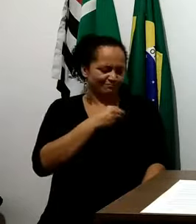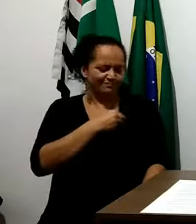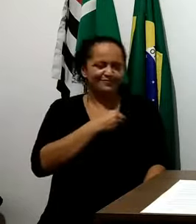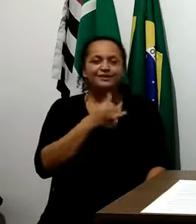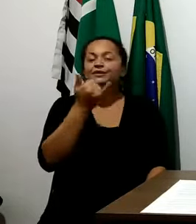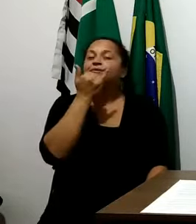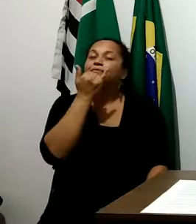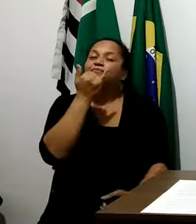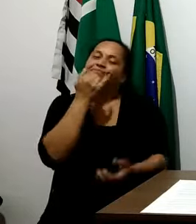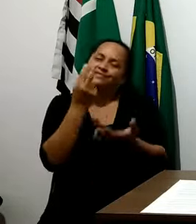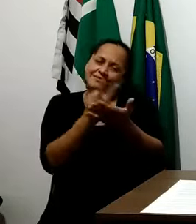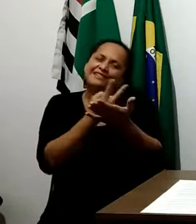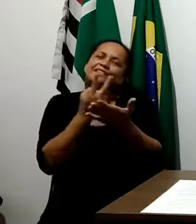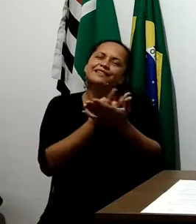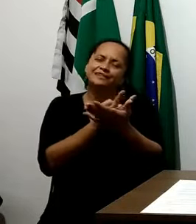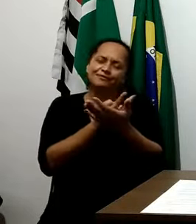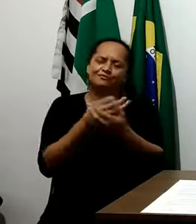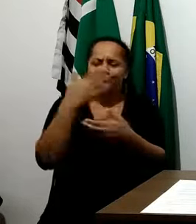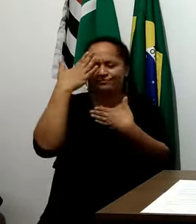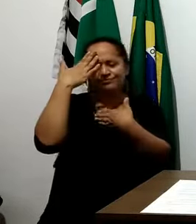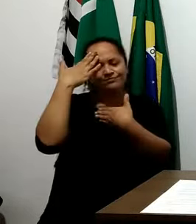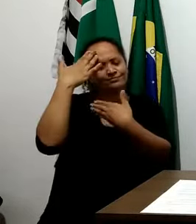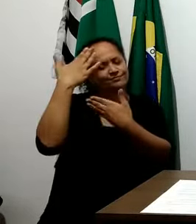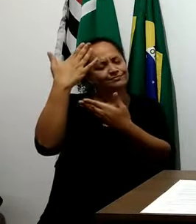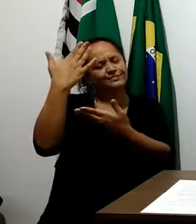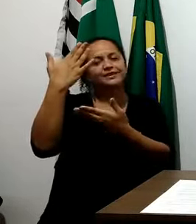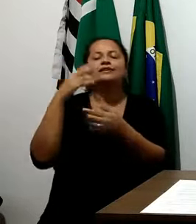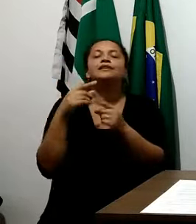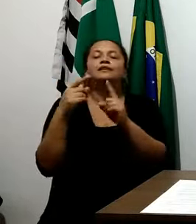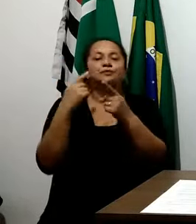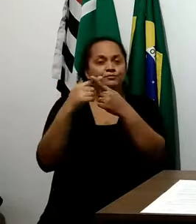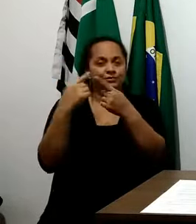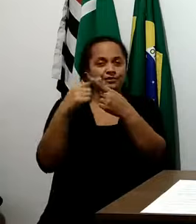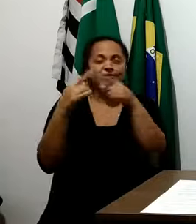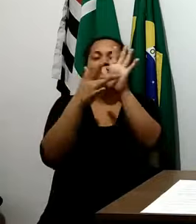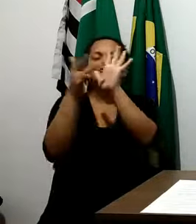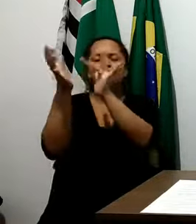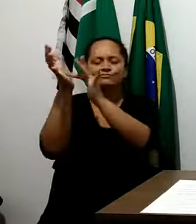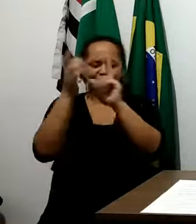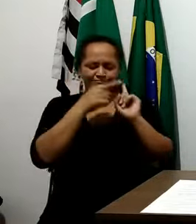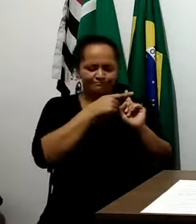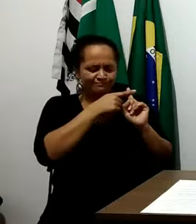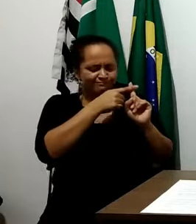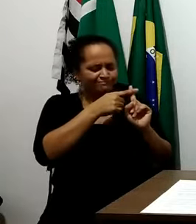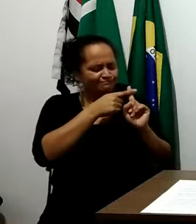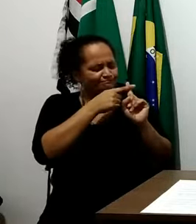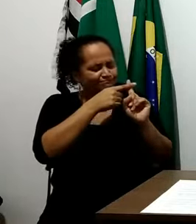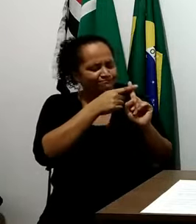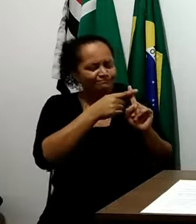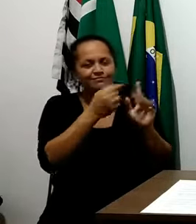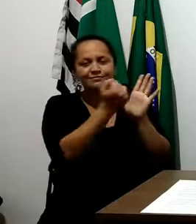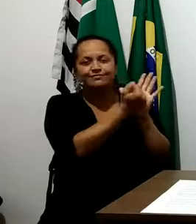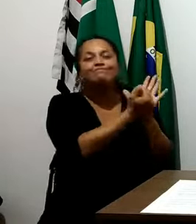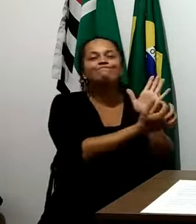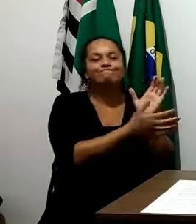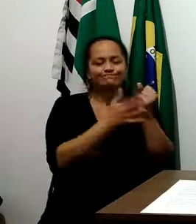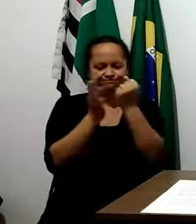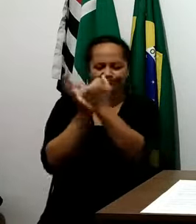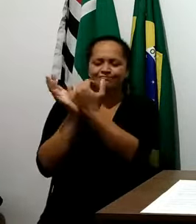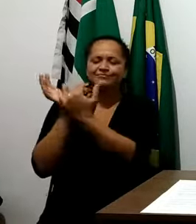nossas falhas. Obrigado por nos justificar na cruz do Calvário, porque o teu sangue derramado nos trouxe a